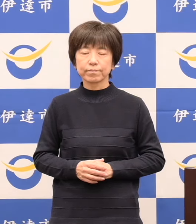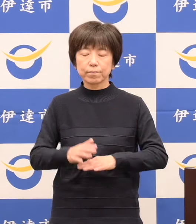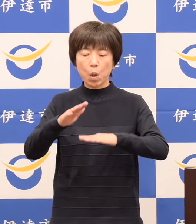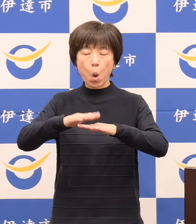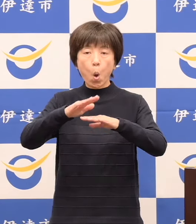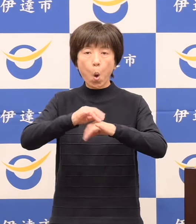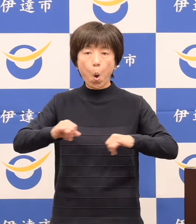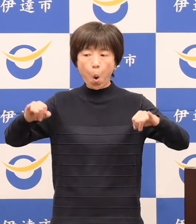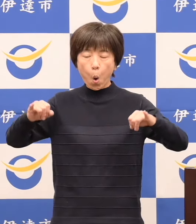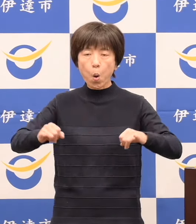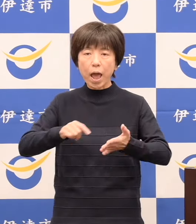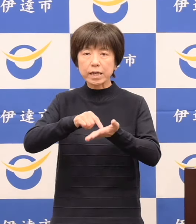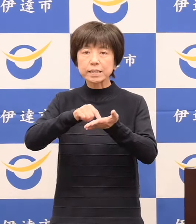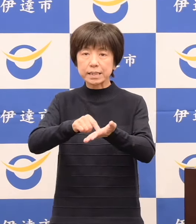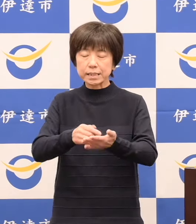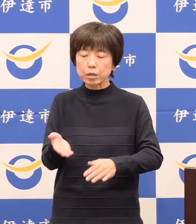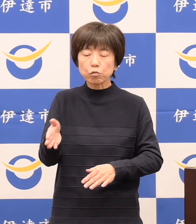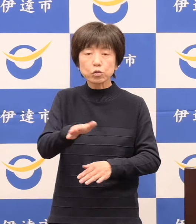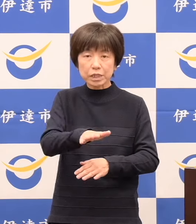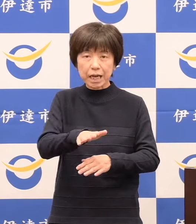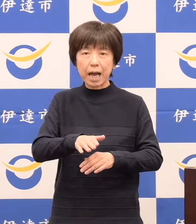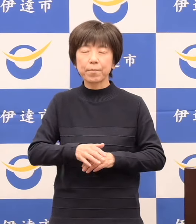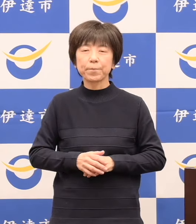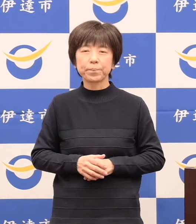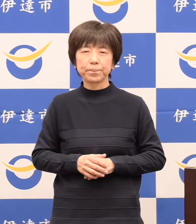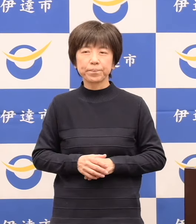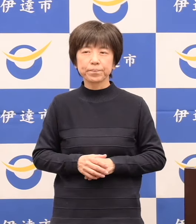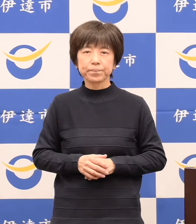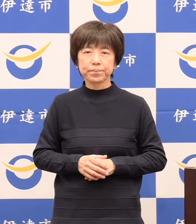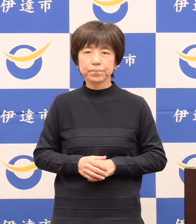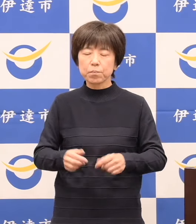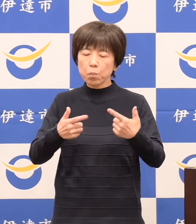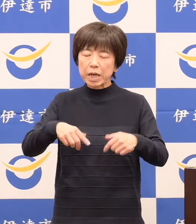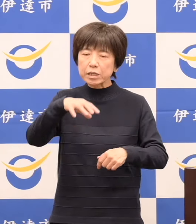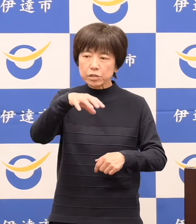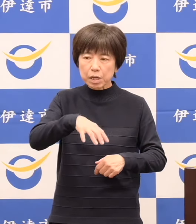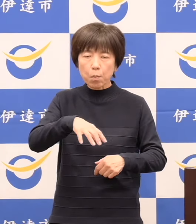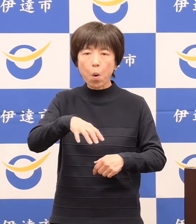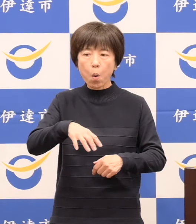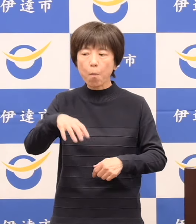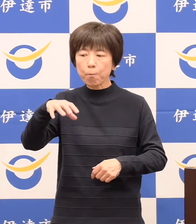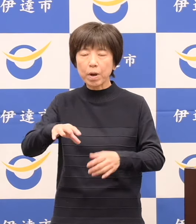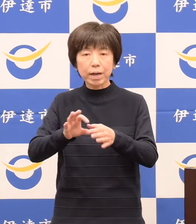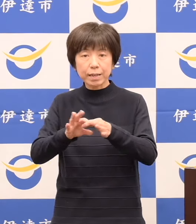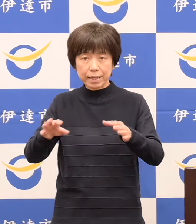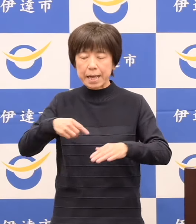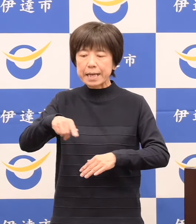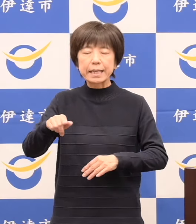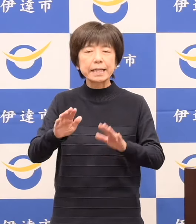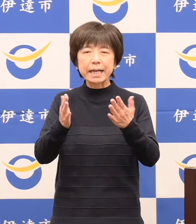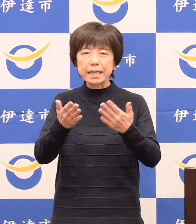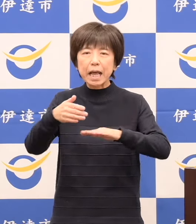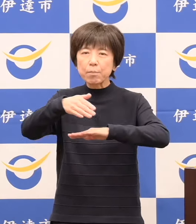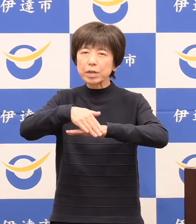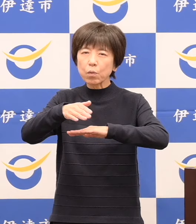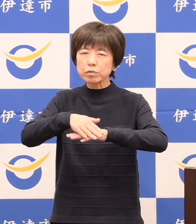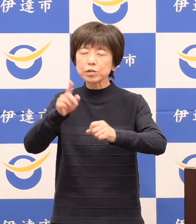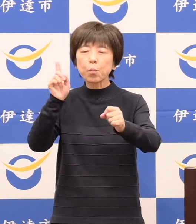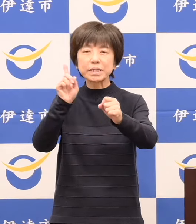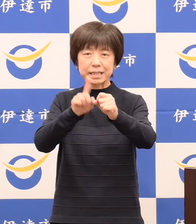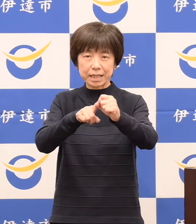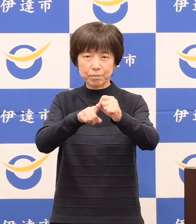オンライン申請の追加でございます。これはいつでもどこでも申請できる行かない窓口を目指しております